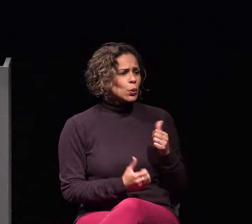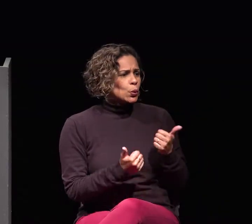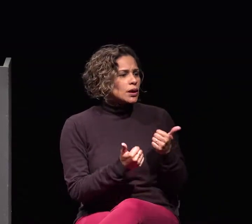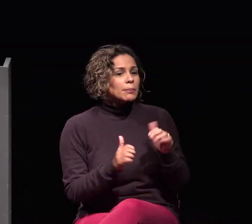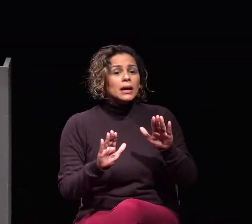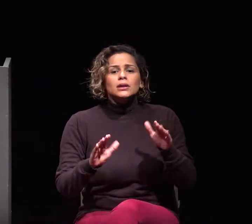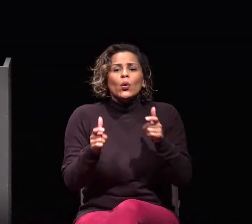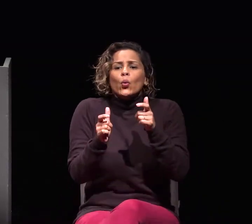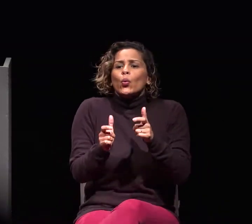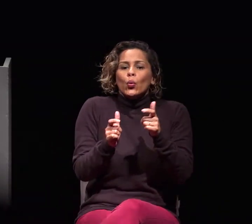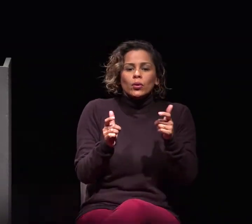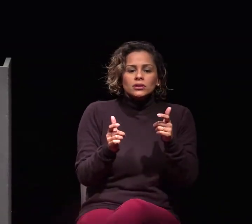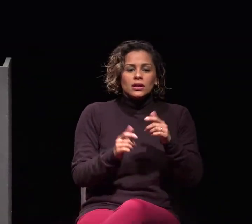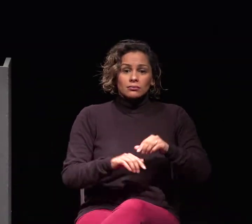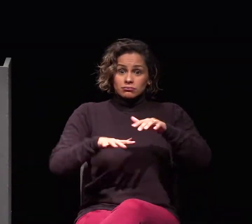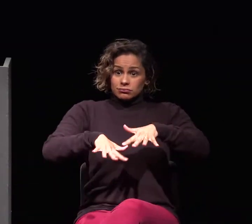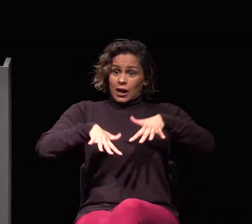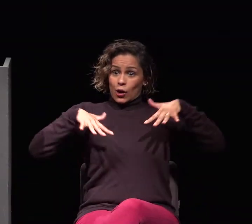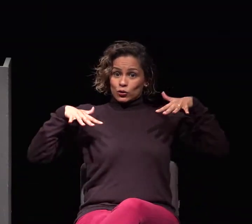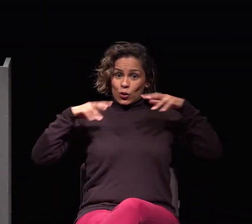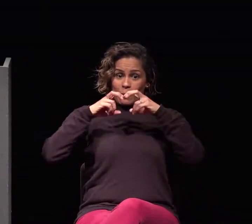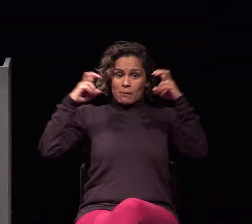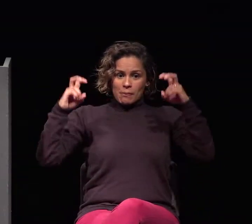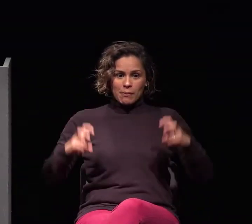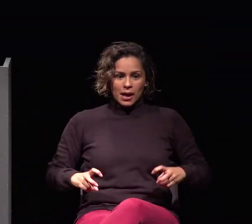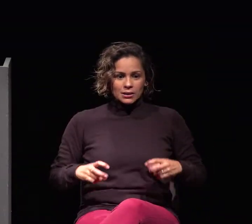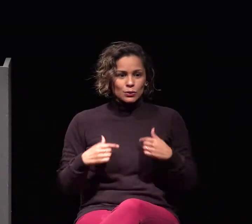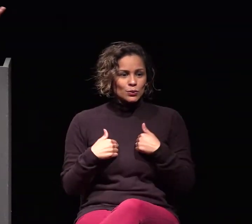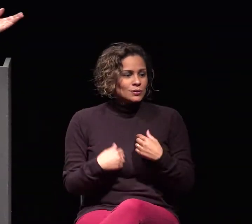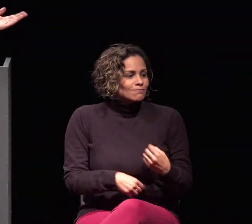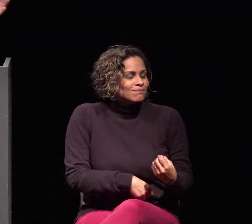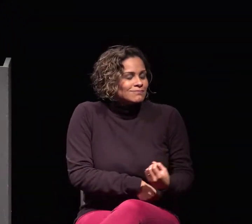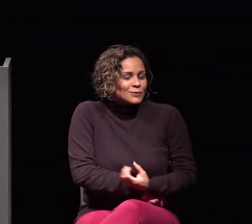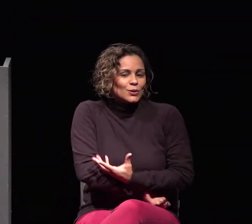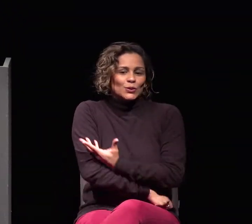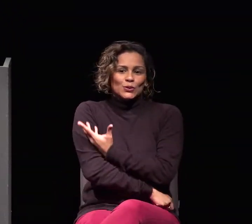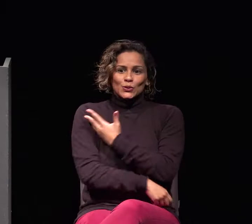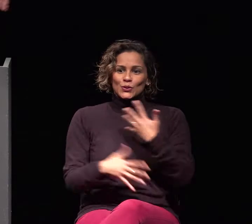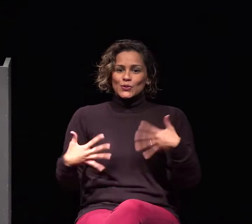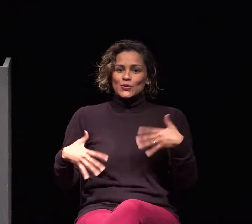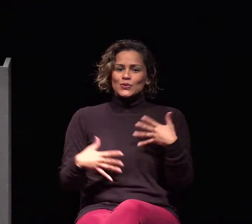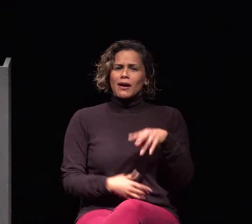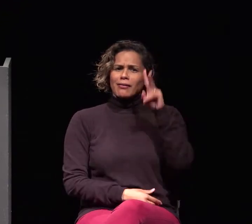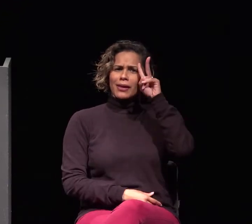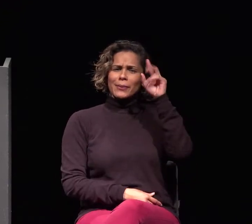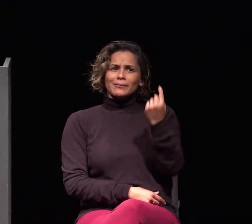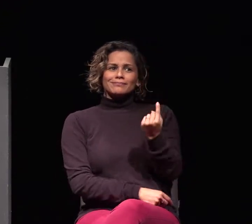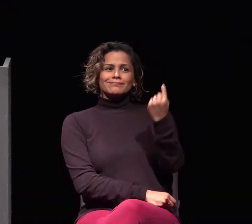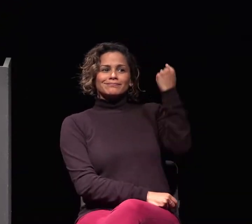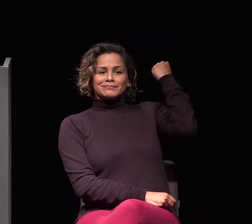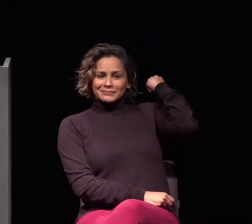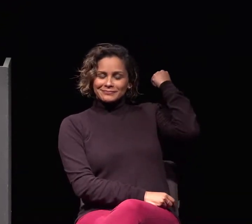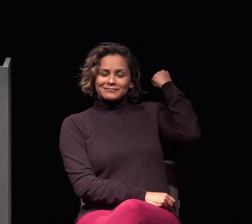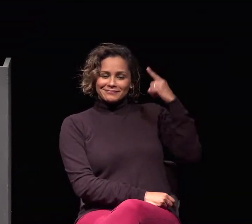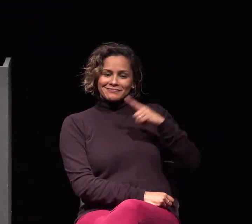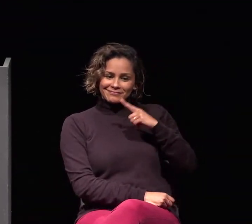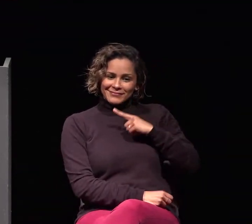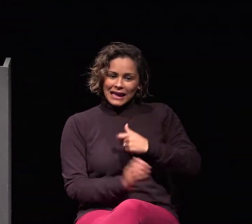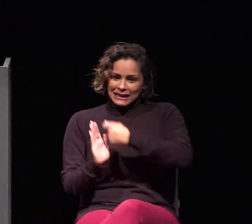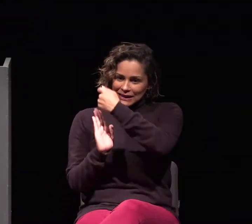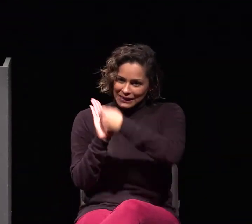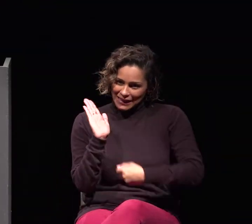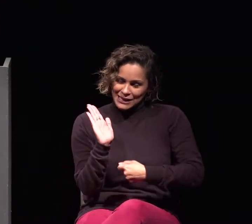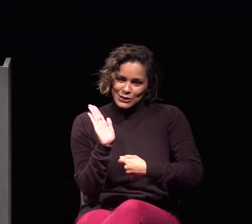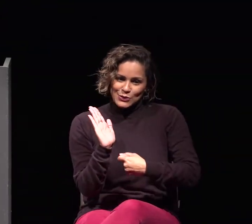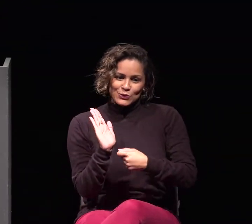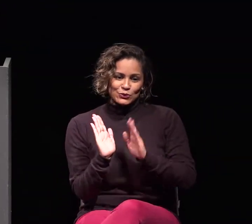eu vou falar? No auditório do MASP. E aí me veio essa lembrança, e tem esse texto naquele